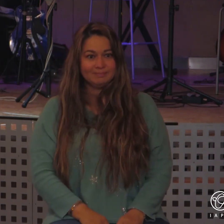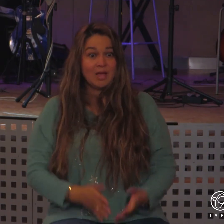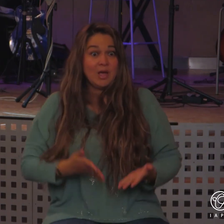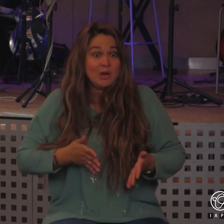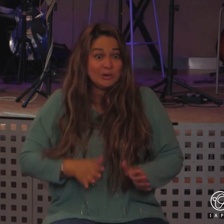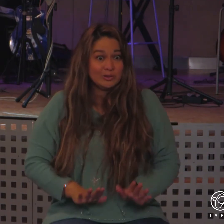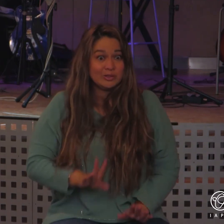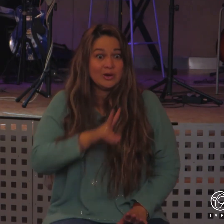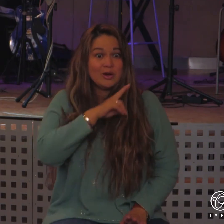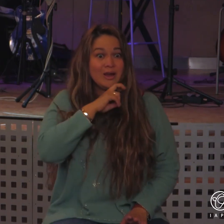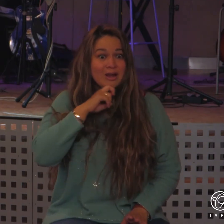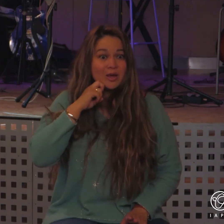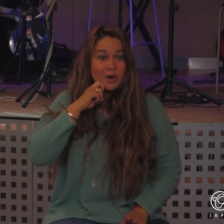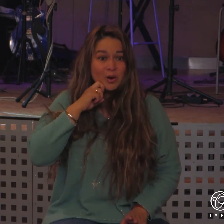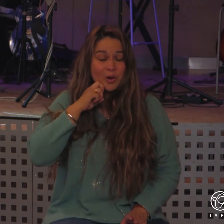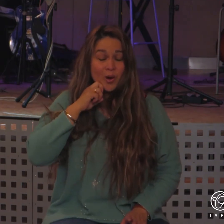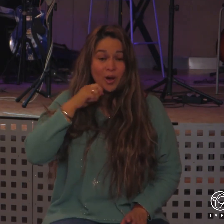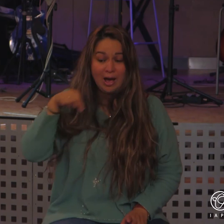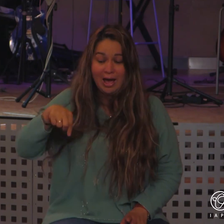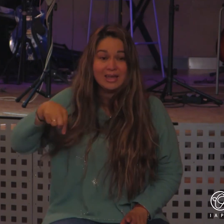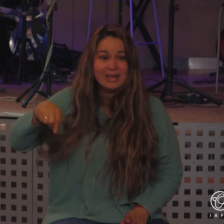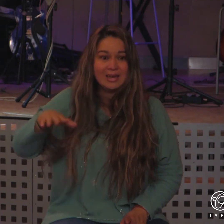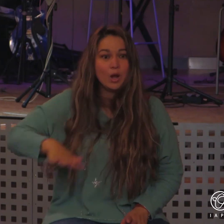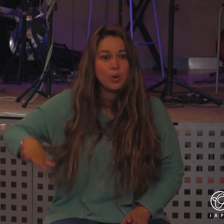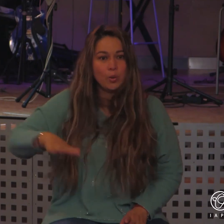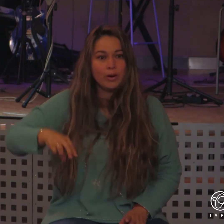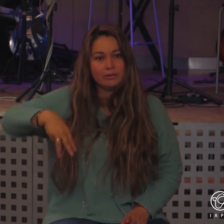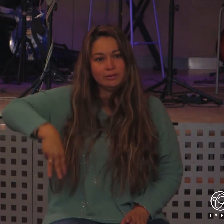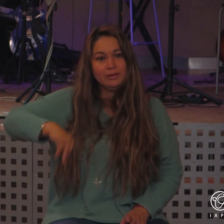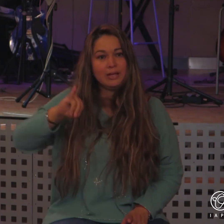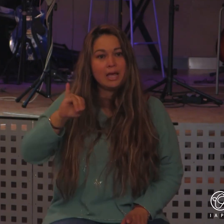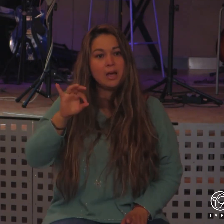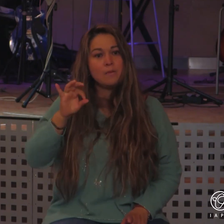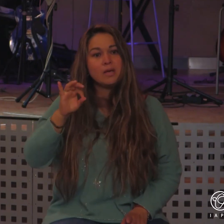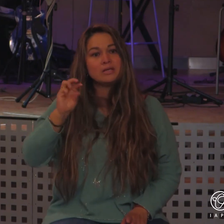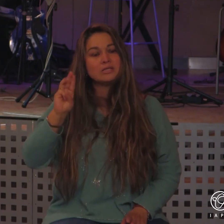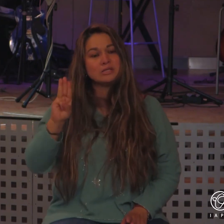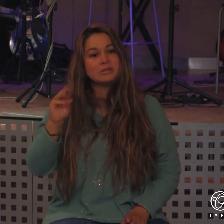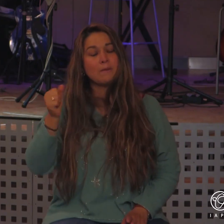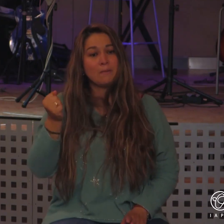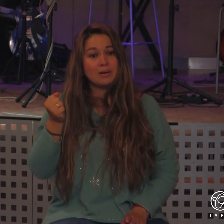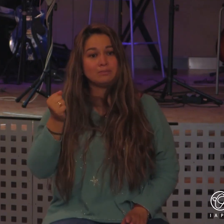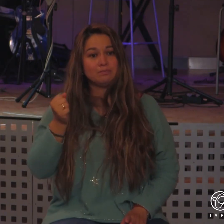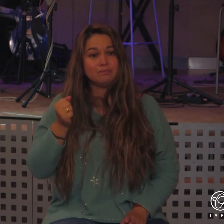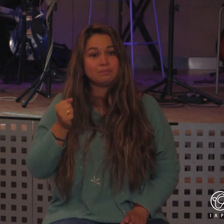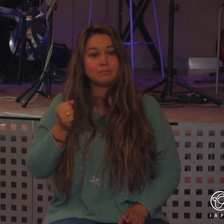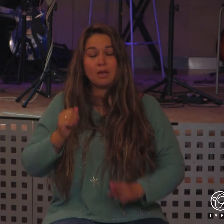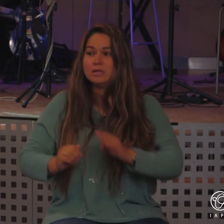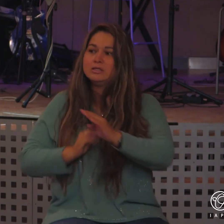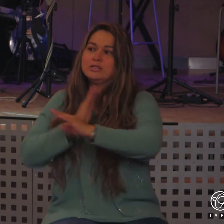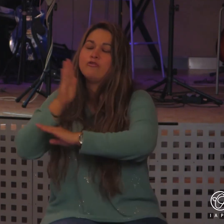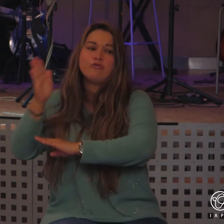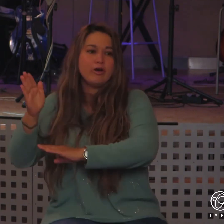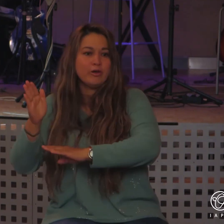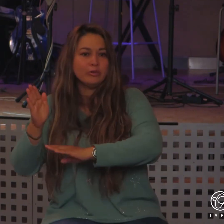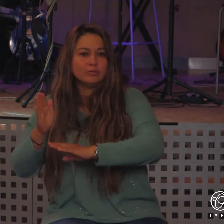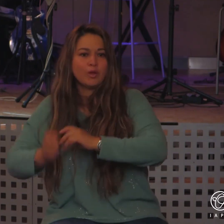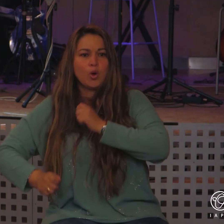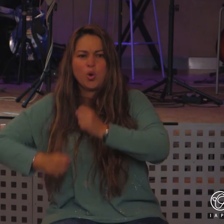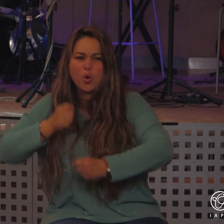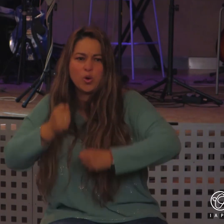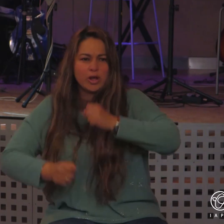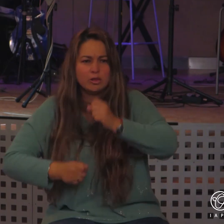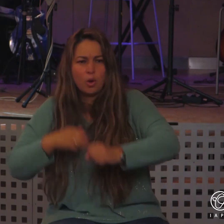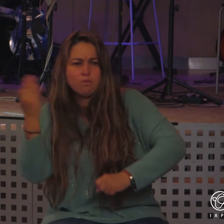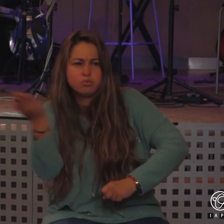Israel de Mizpa, siguieron a los filisteos, hiriéndolos hasta abajo de Bet-car. Tomó